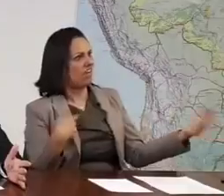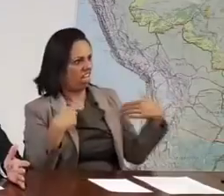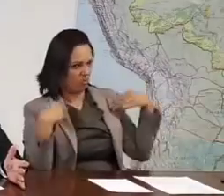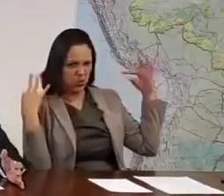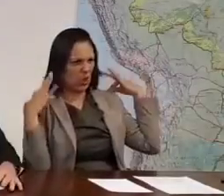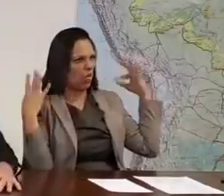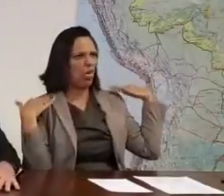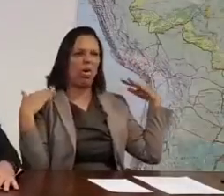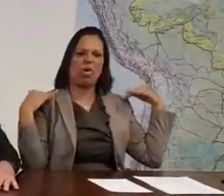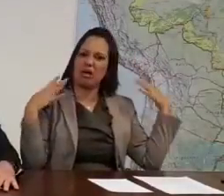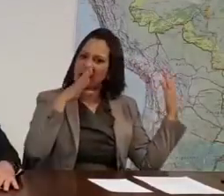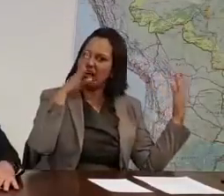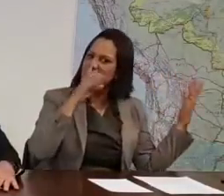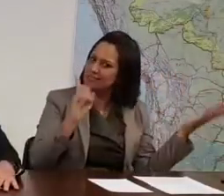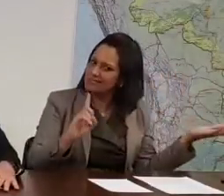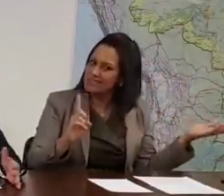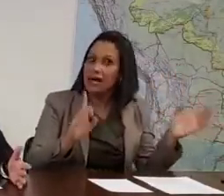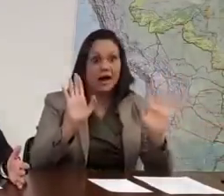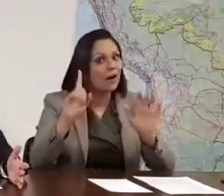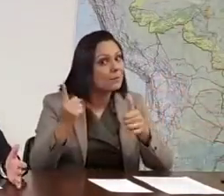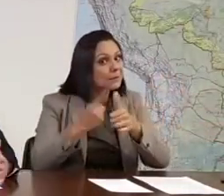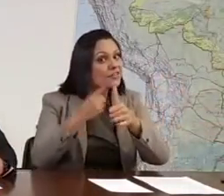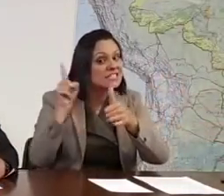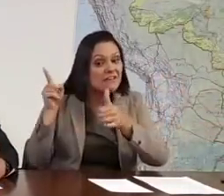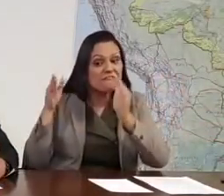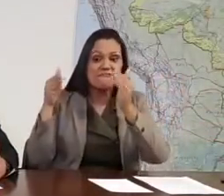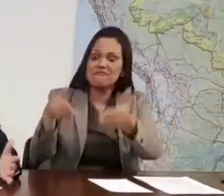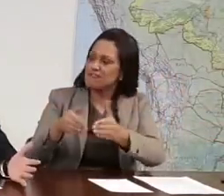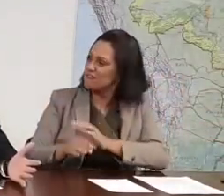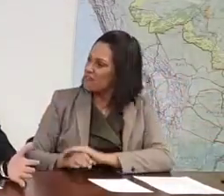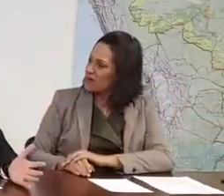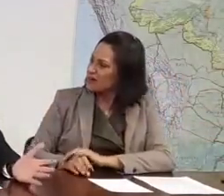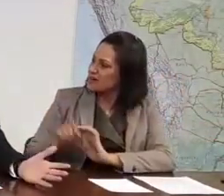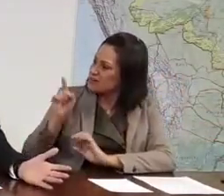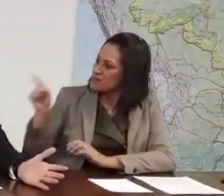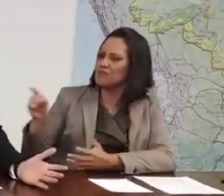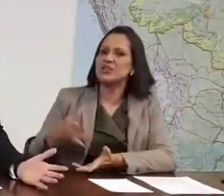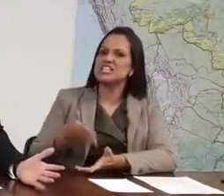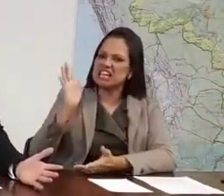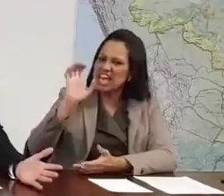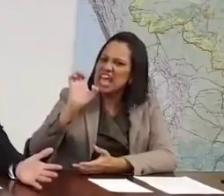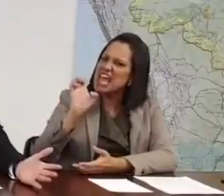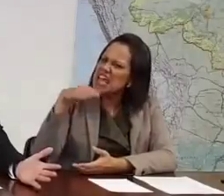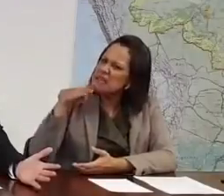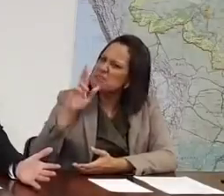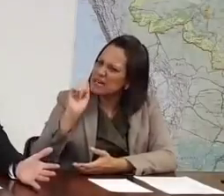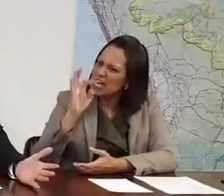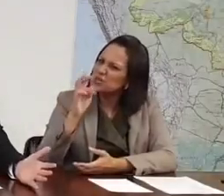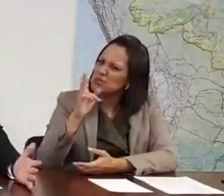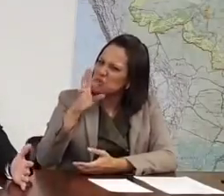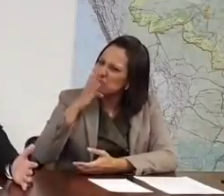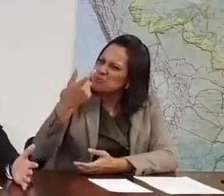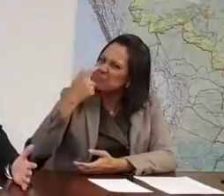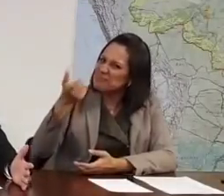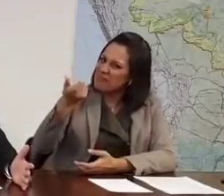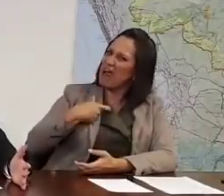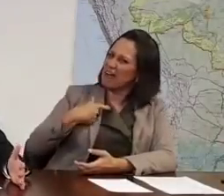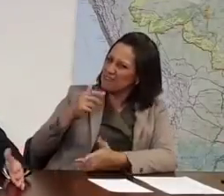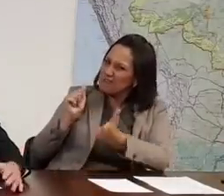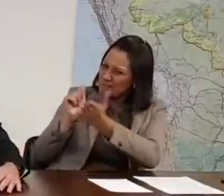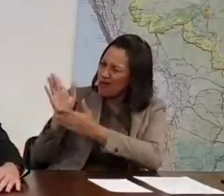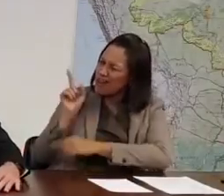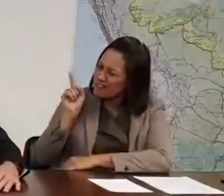presidente do turismo. Que é o primeiro presidente. Você não foi nomeado presidente para tudo, já quer perder emprego, pô?